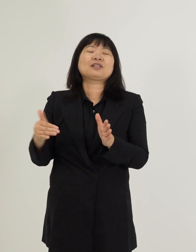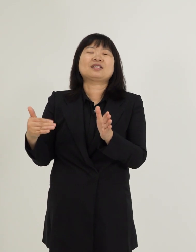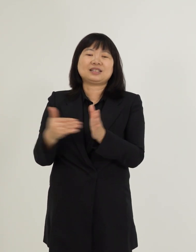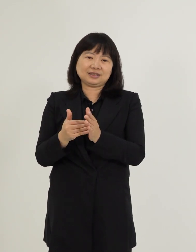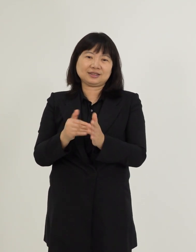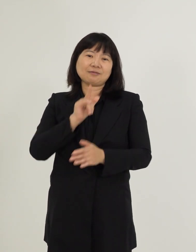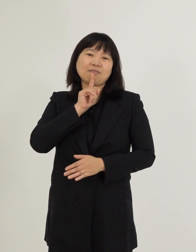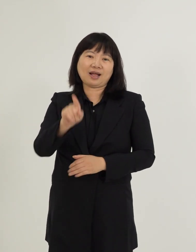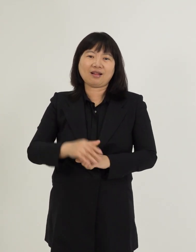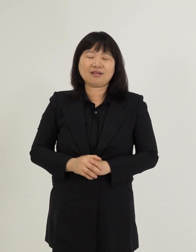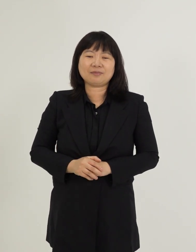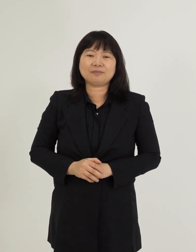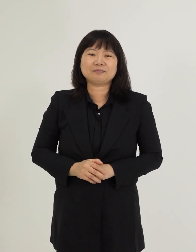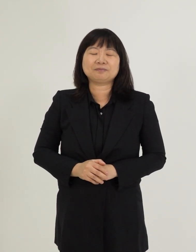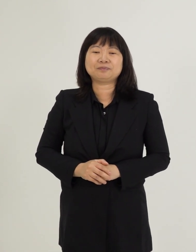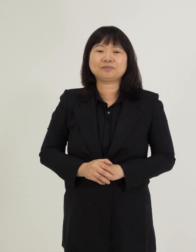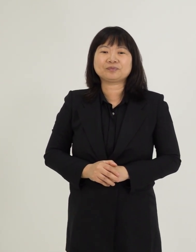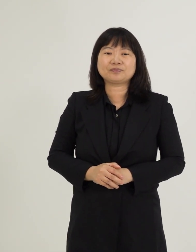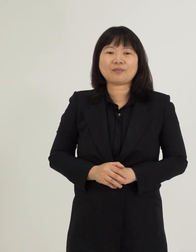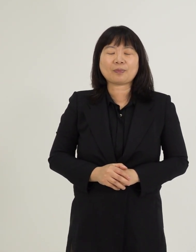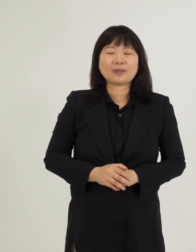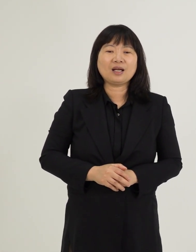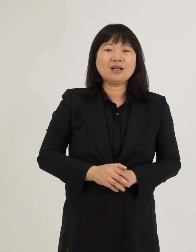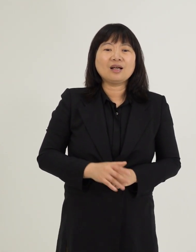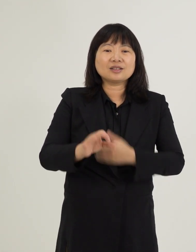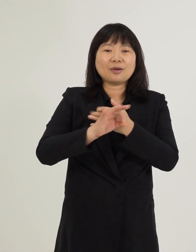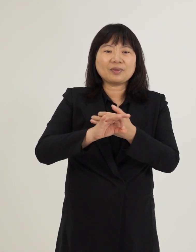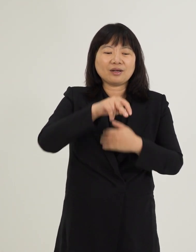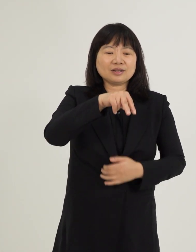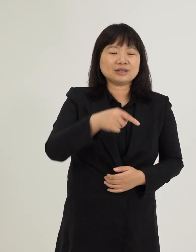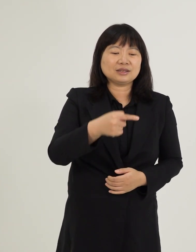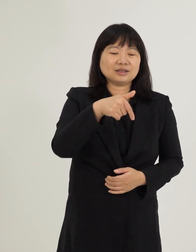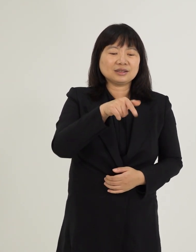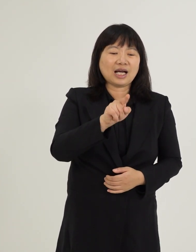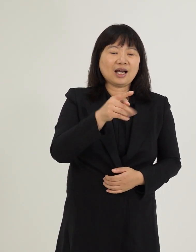스가랴 선지자가 어떤 예언을 했는가 한번 보십시다.